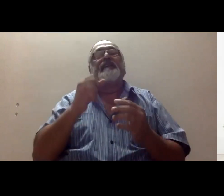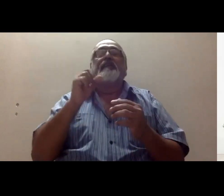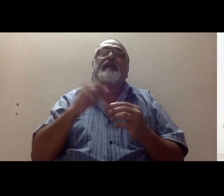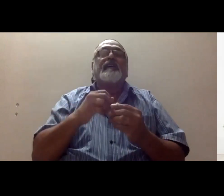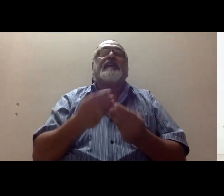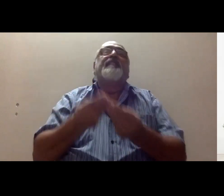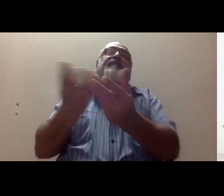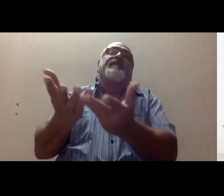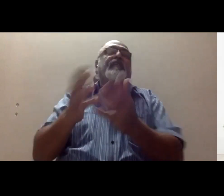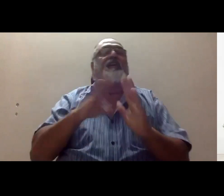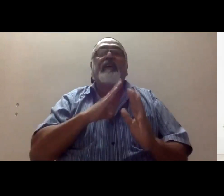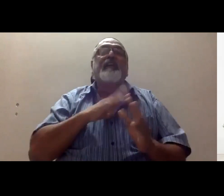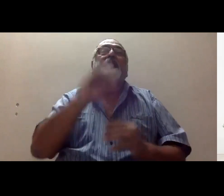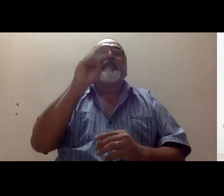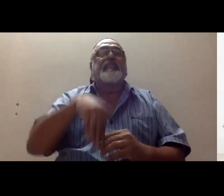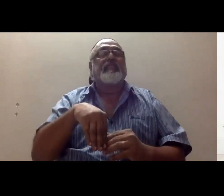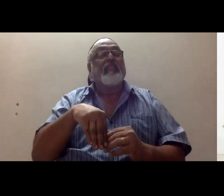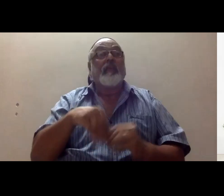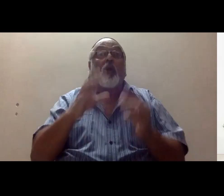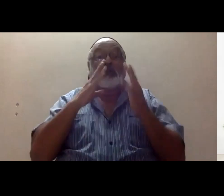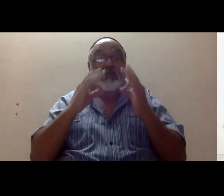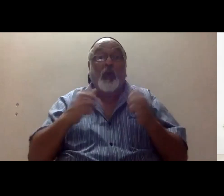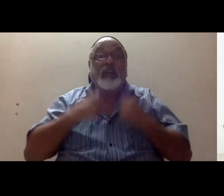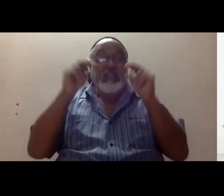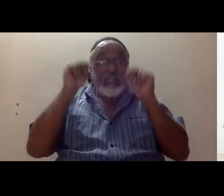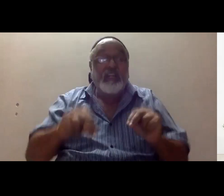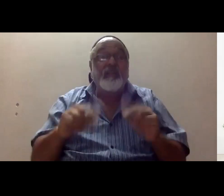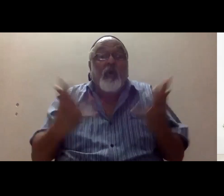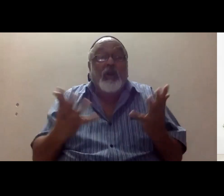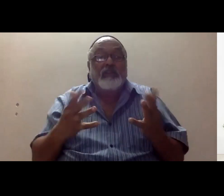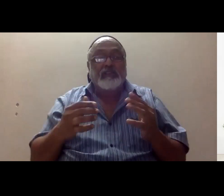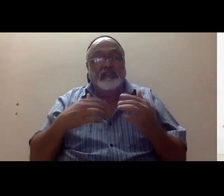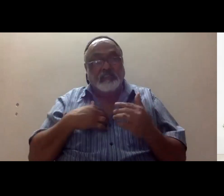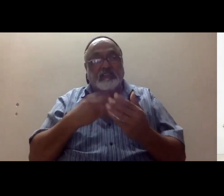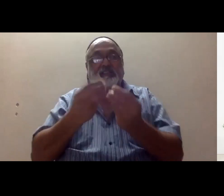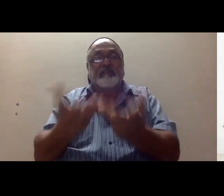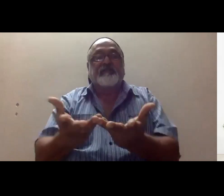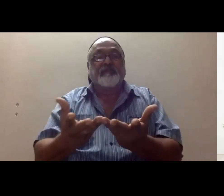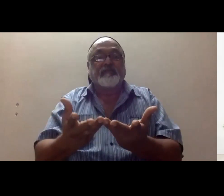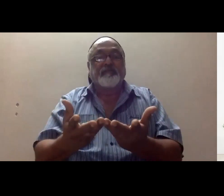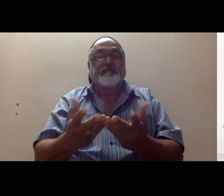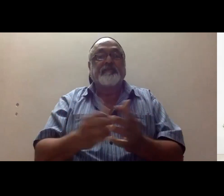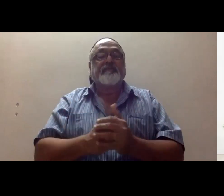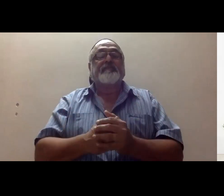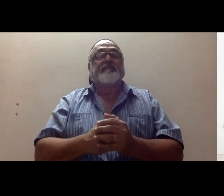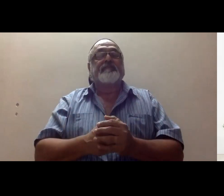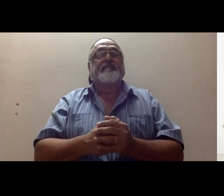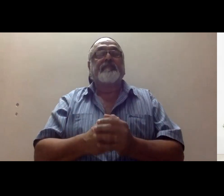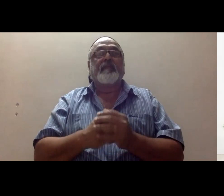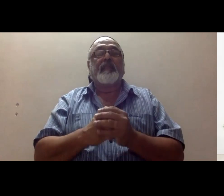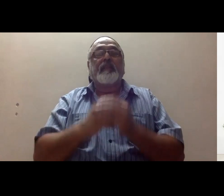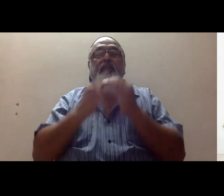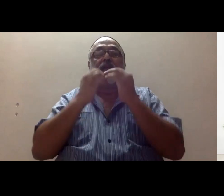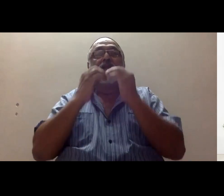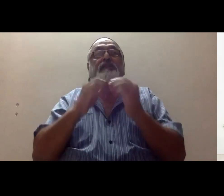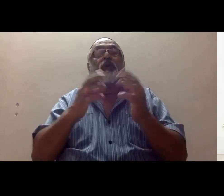अपॉर्चुनिटी दी, लेकिन वही है कि वोकेशनल ट्रेनिंग भी इस तरह की हो जो मार्केट को लेके टारगेट किया जाए ताकि एम्प्लॉयमेंट के साथ साथ